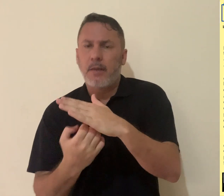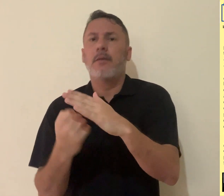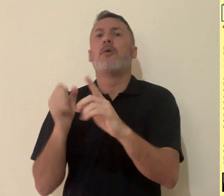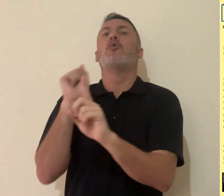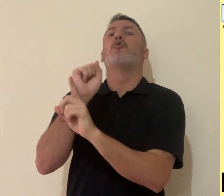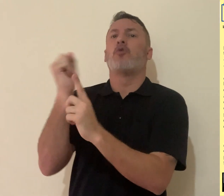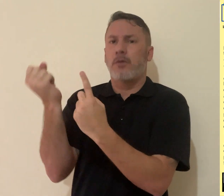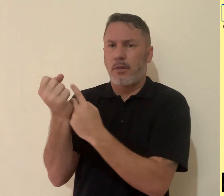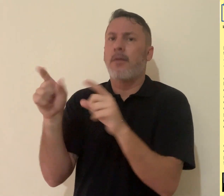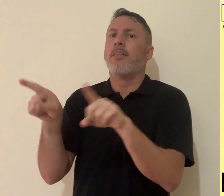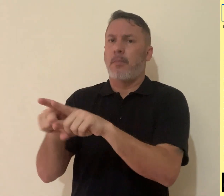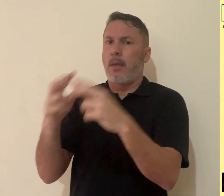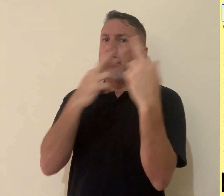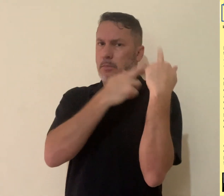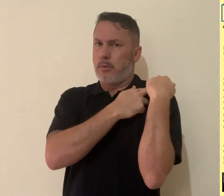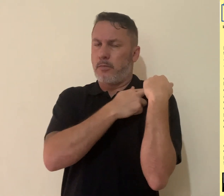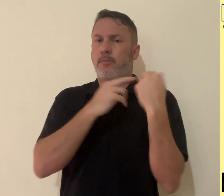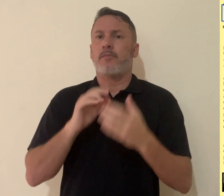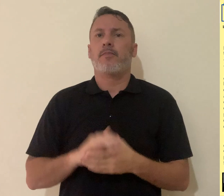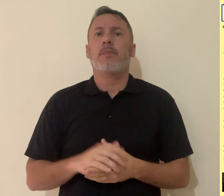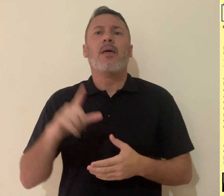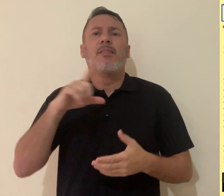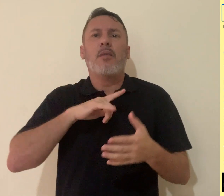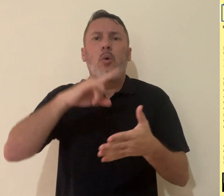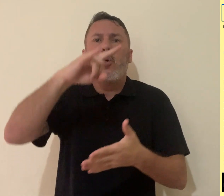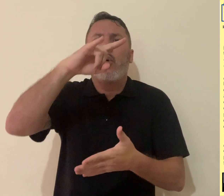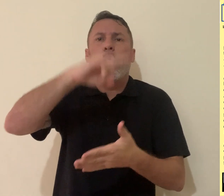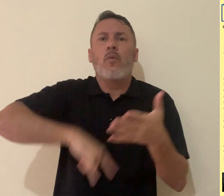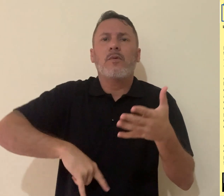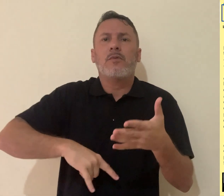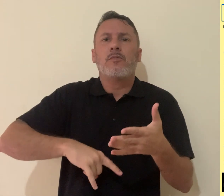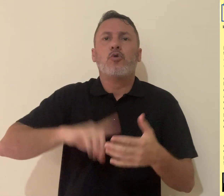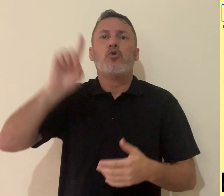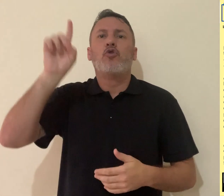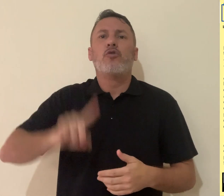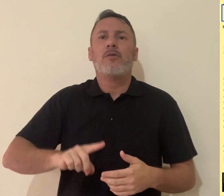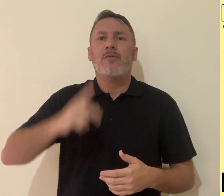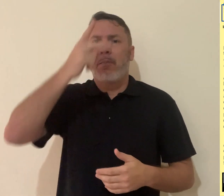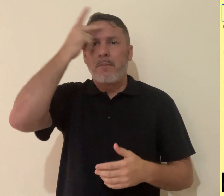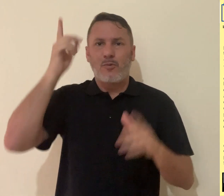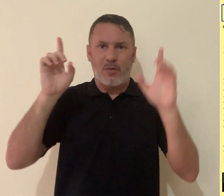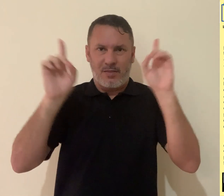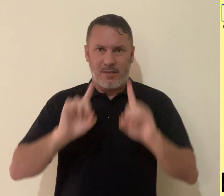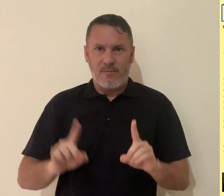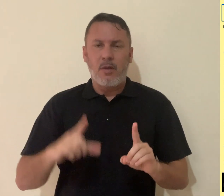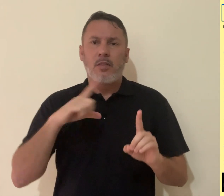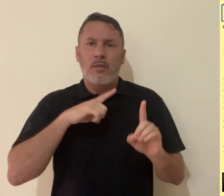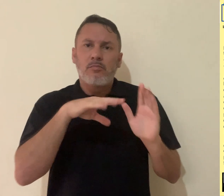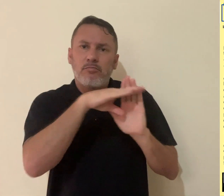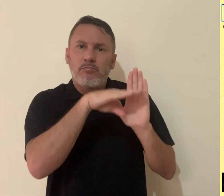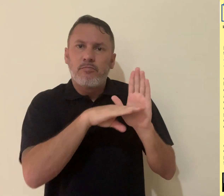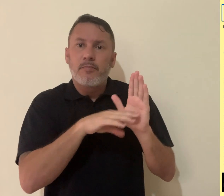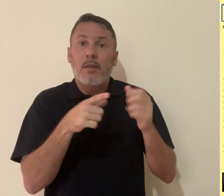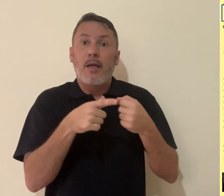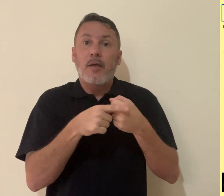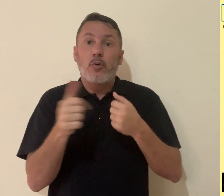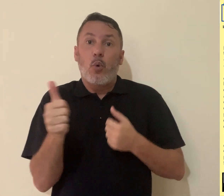da sociedade parágrafo segundo a convenção sobre os direitos da pessoa com deficiência estabelece em seu